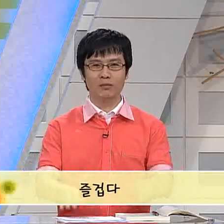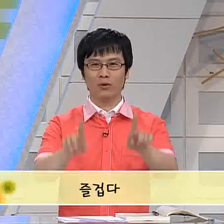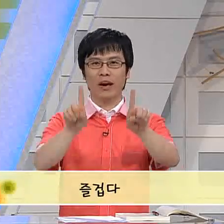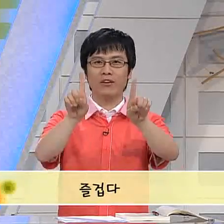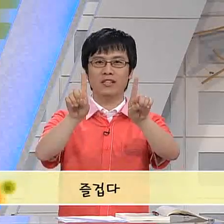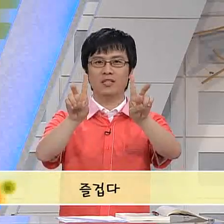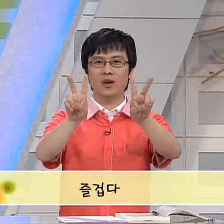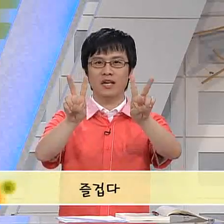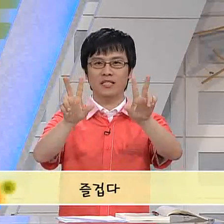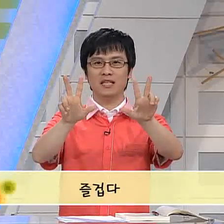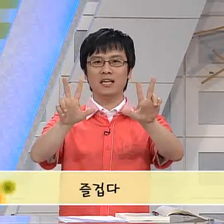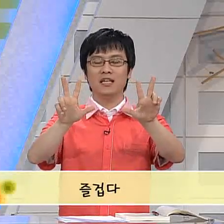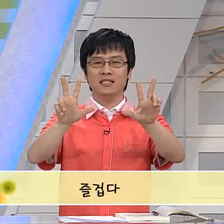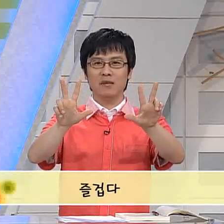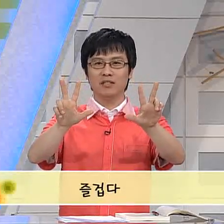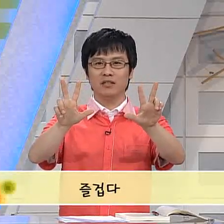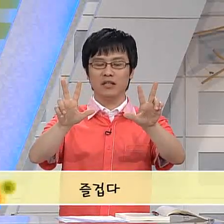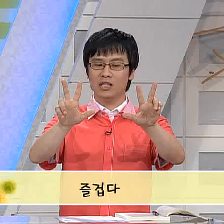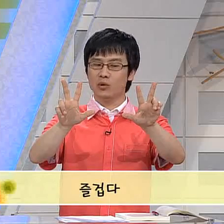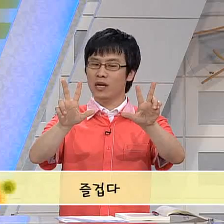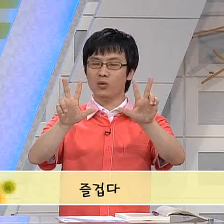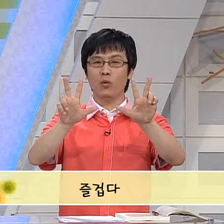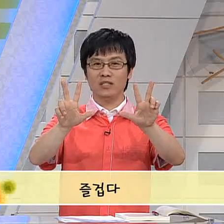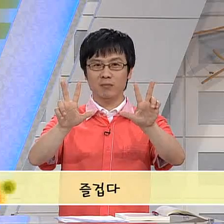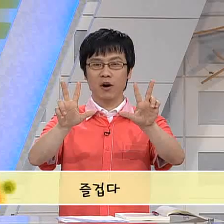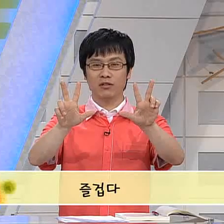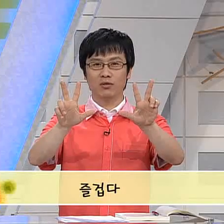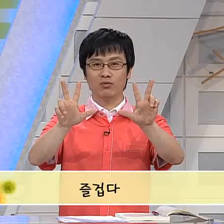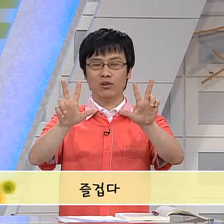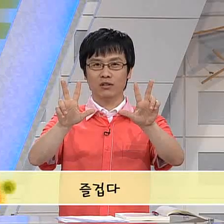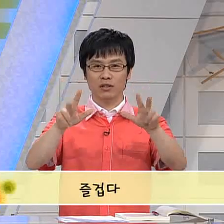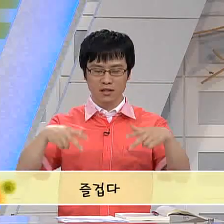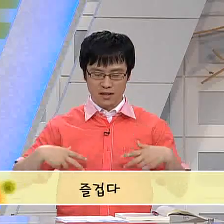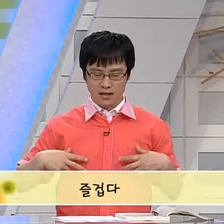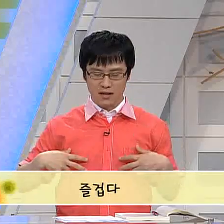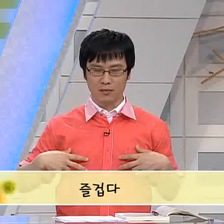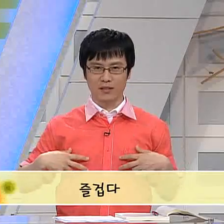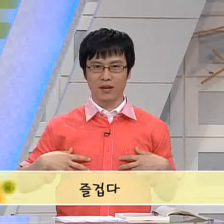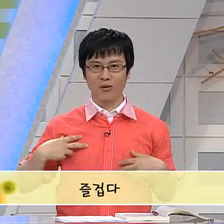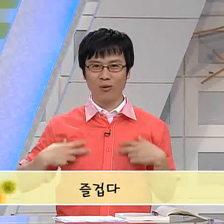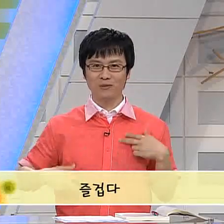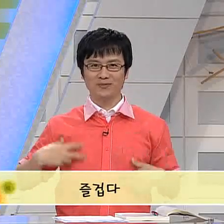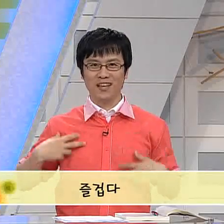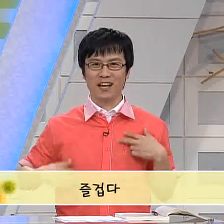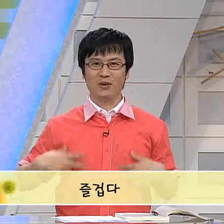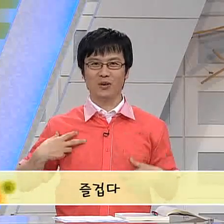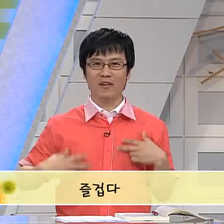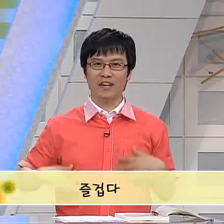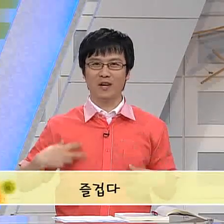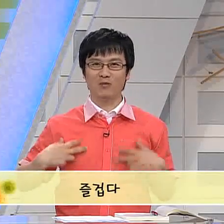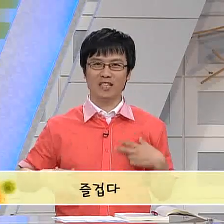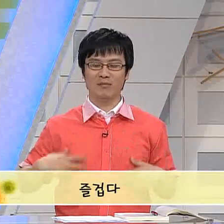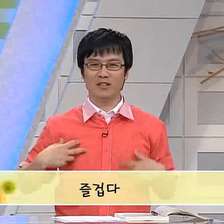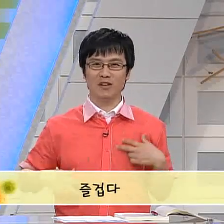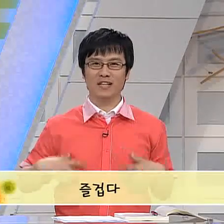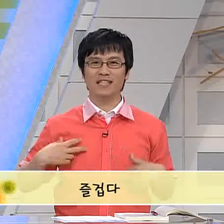볼까요? 일지와 이지, 오지를 편 수형을 가슴에 대고 아래위로 번갈아 움직이면서 살짝